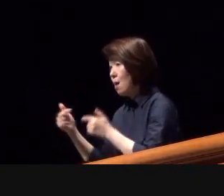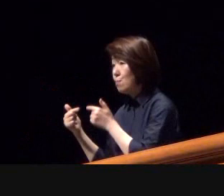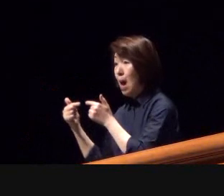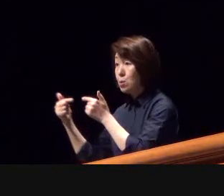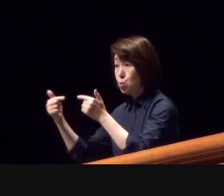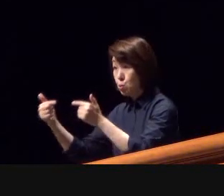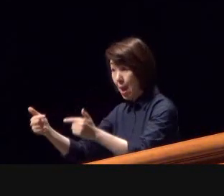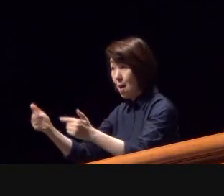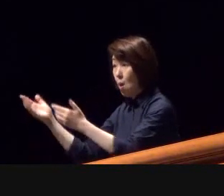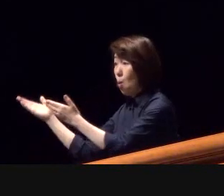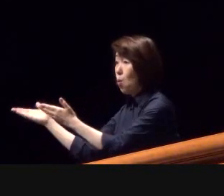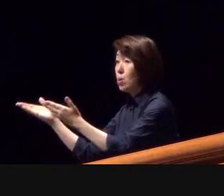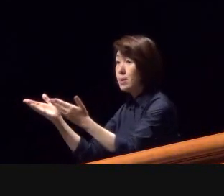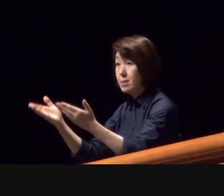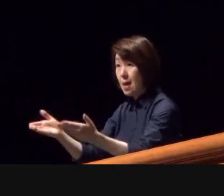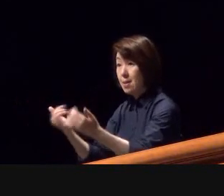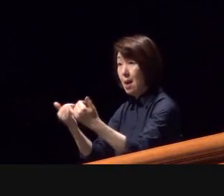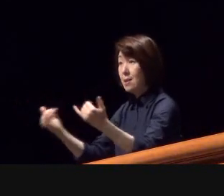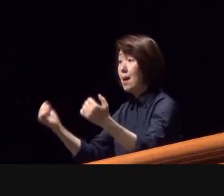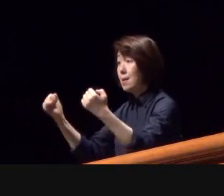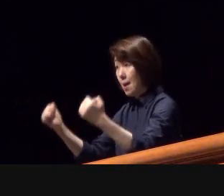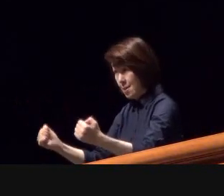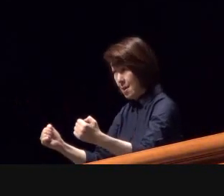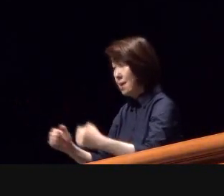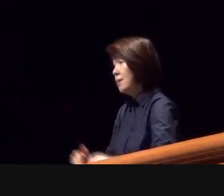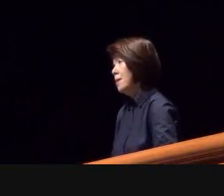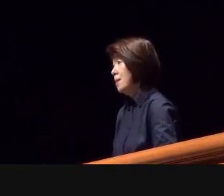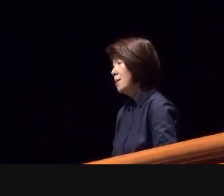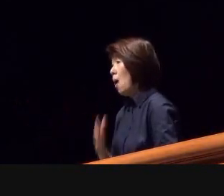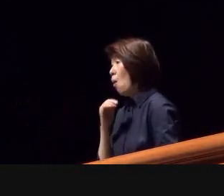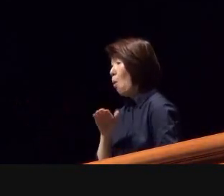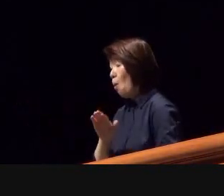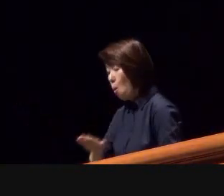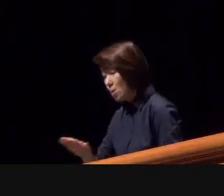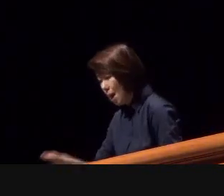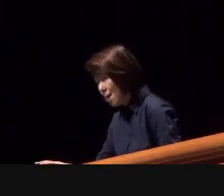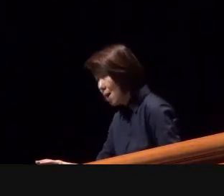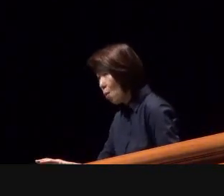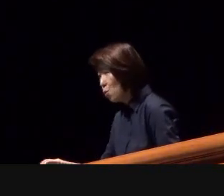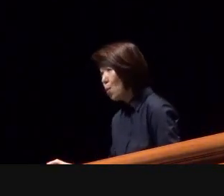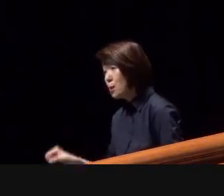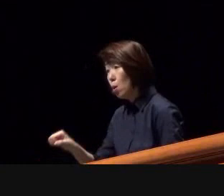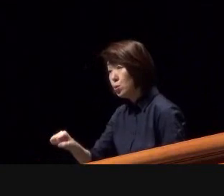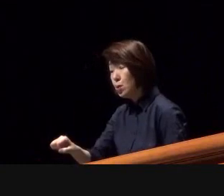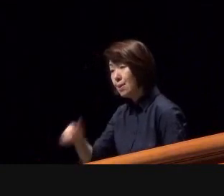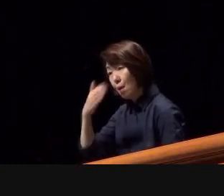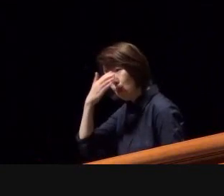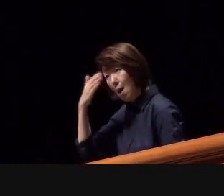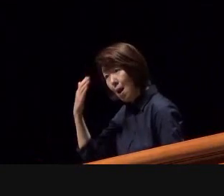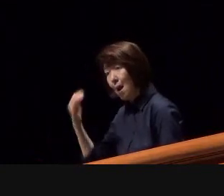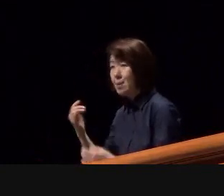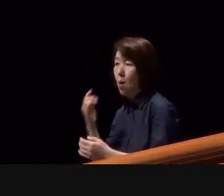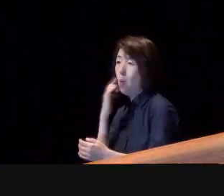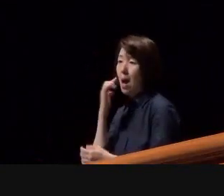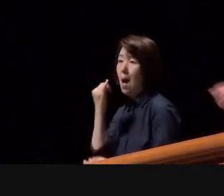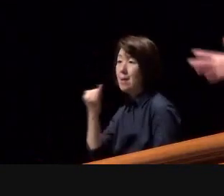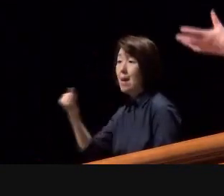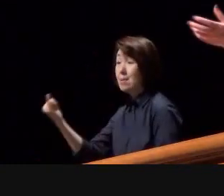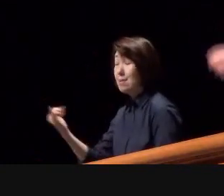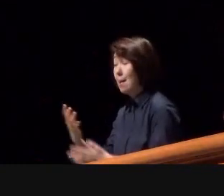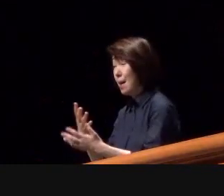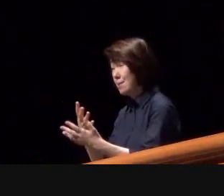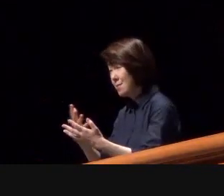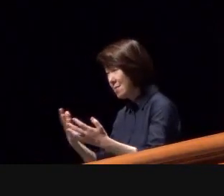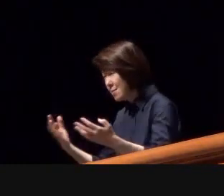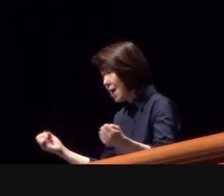でおいでになったんですけれども、幼い子供たちを連れた若いお母さんがたく